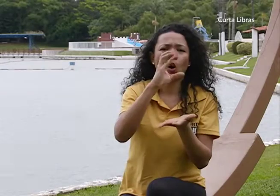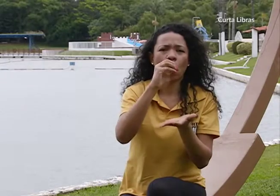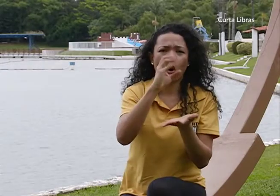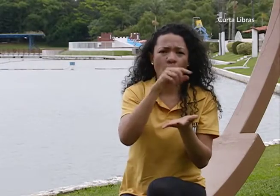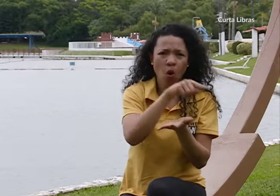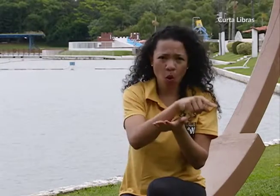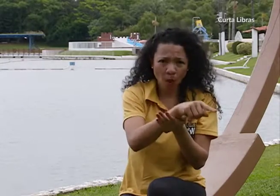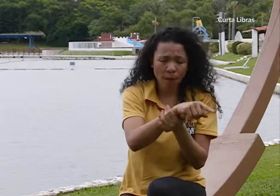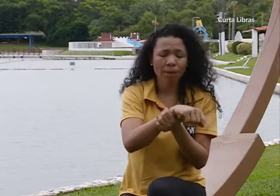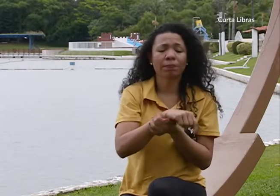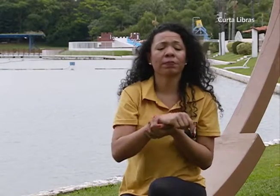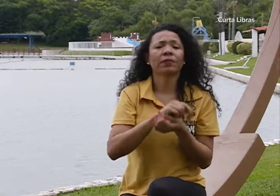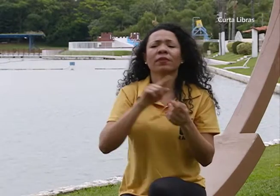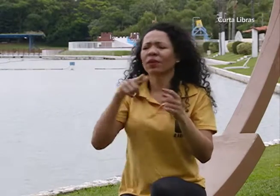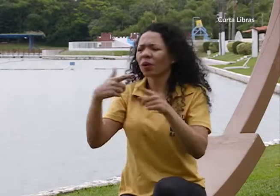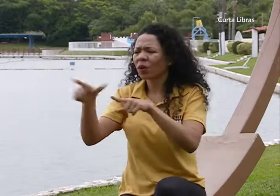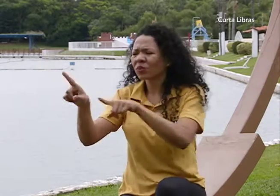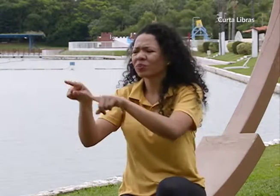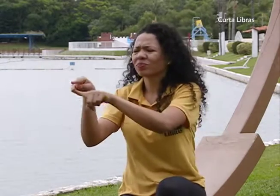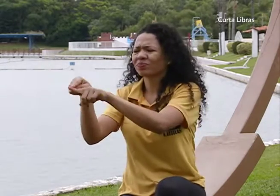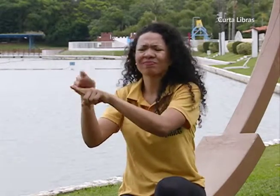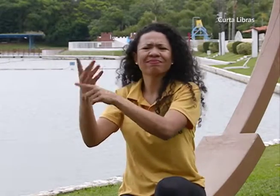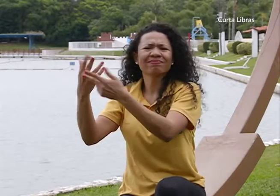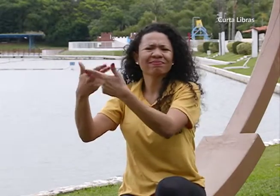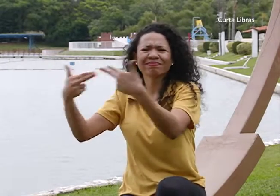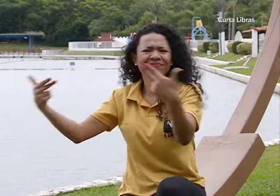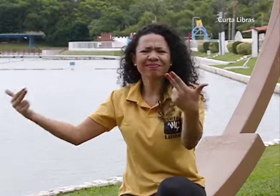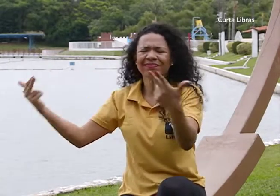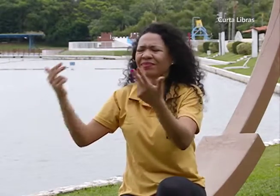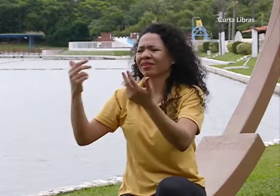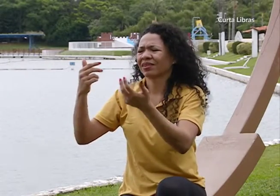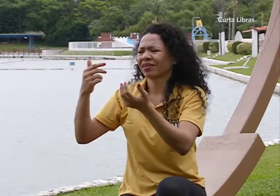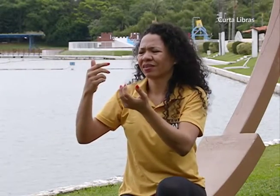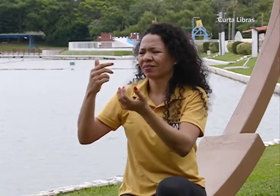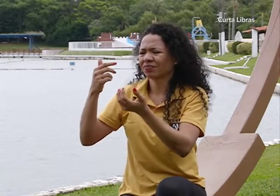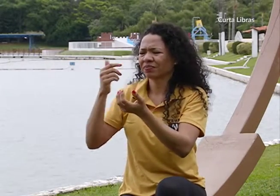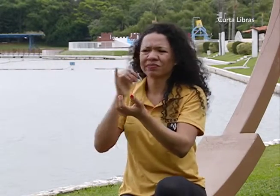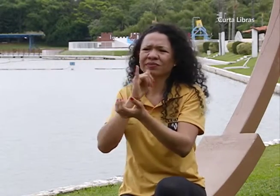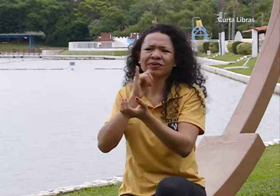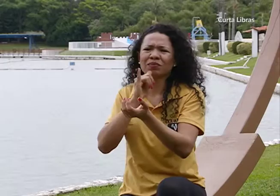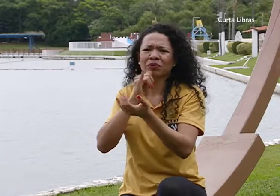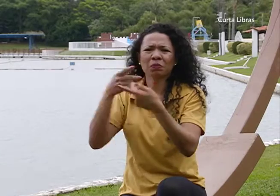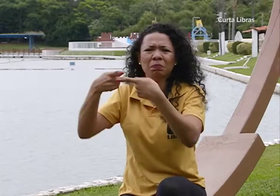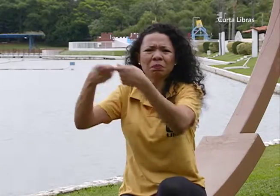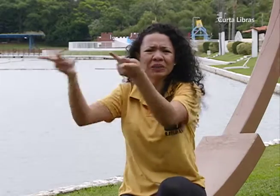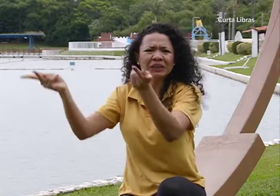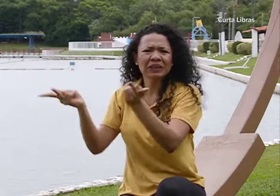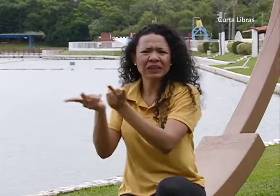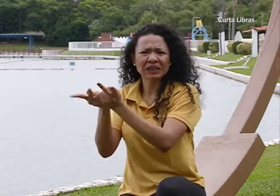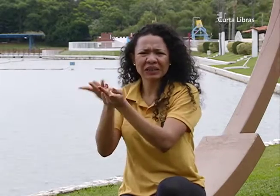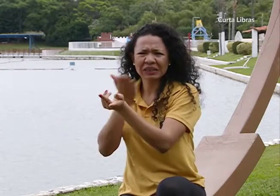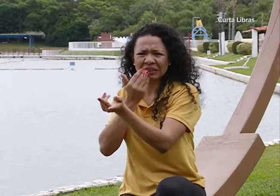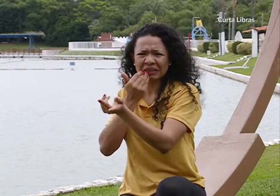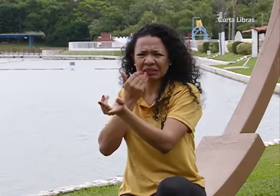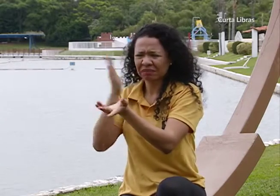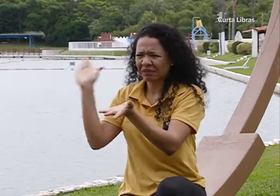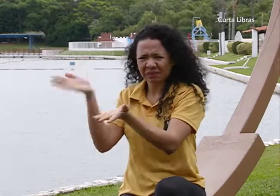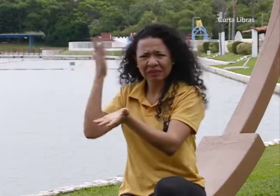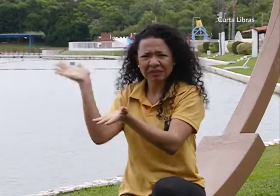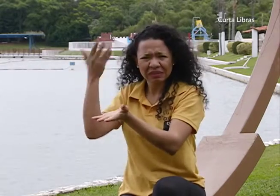coco. Assim como outros tipos de alimentos, como, por exemplo, a pizza. Se você optar pelo rodízio, há